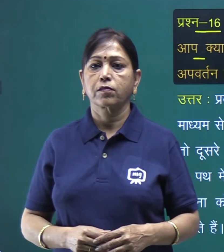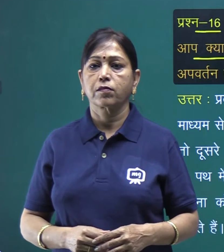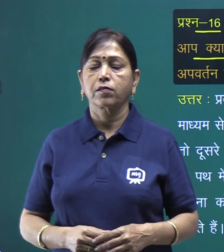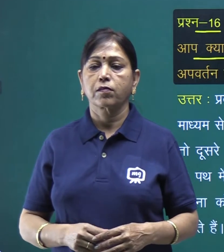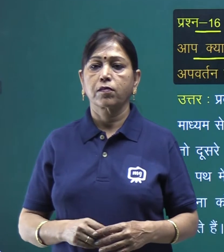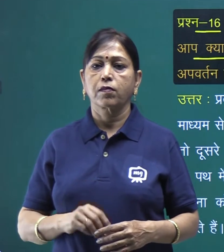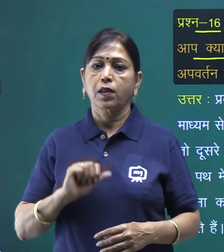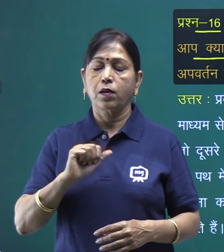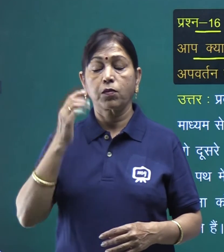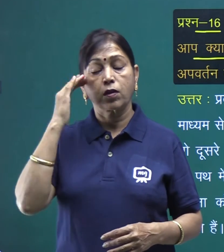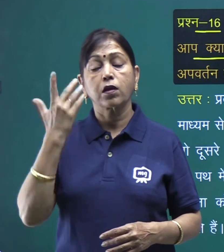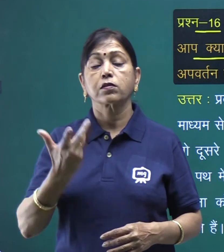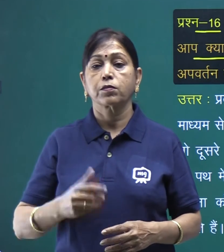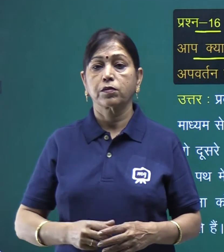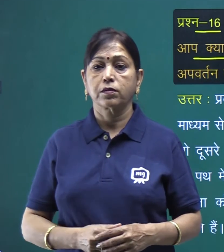आप क्या समझते हैं?